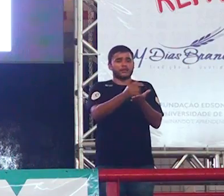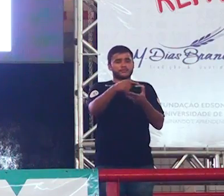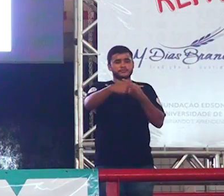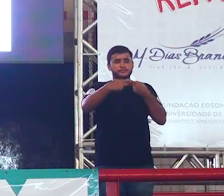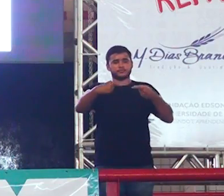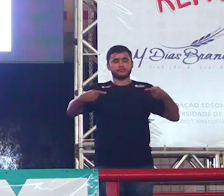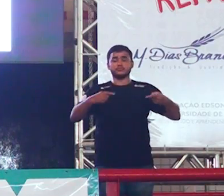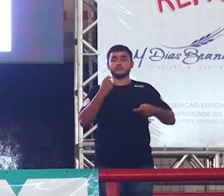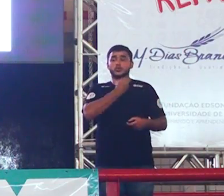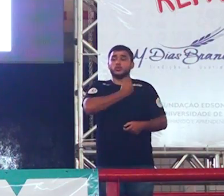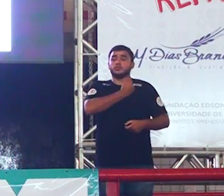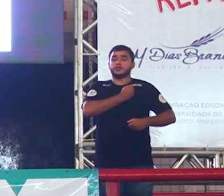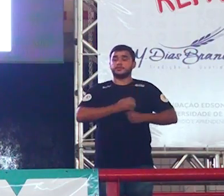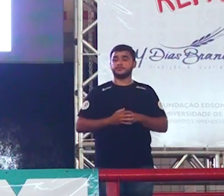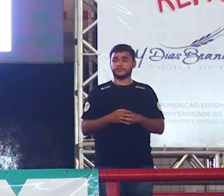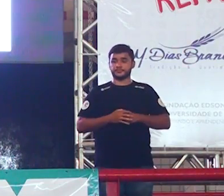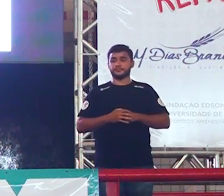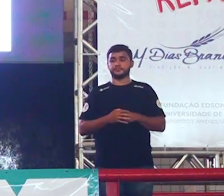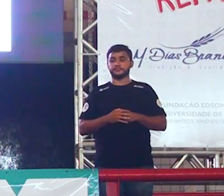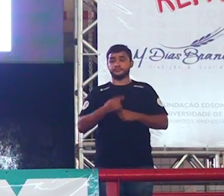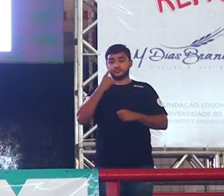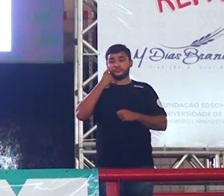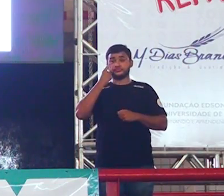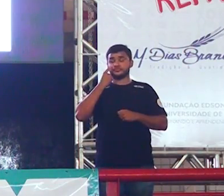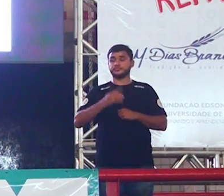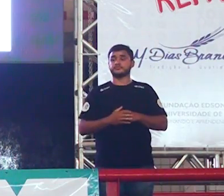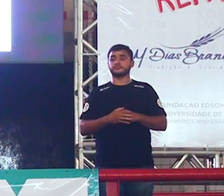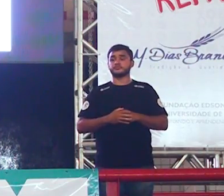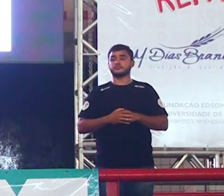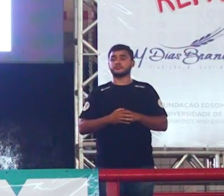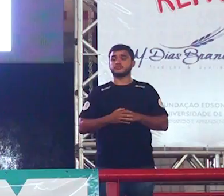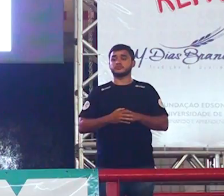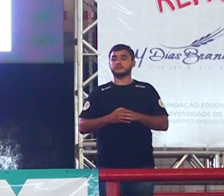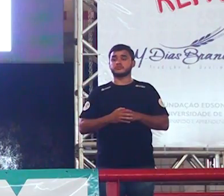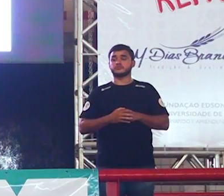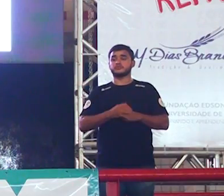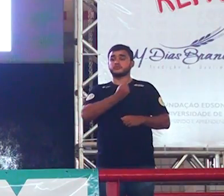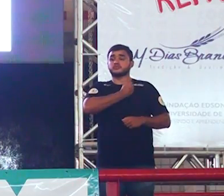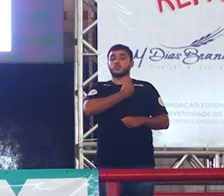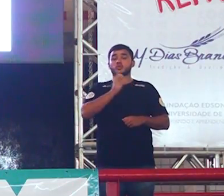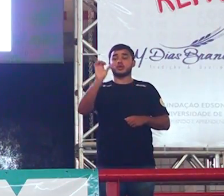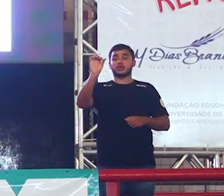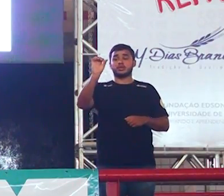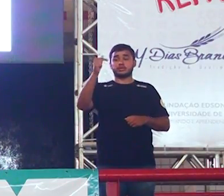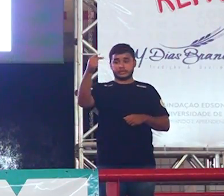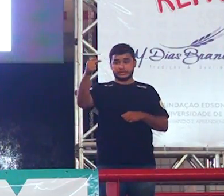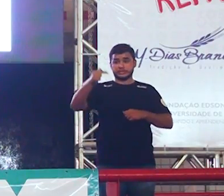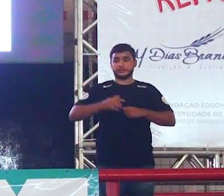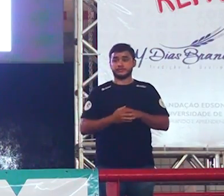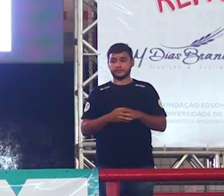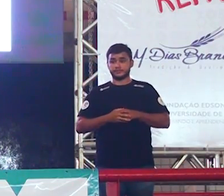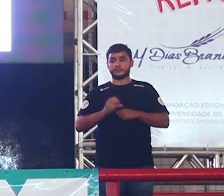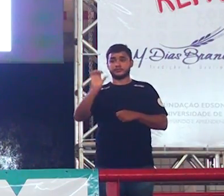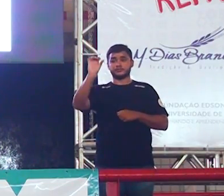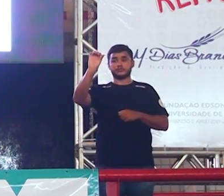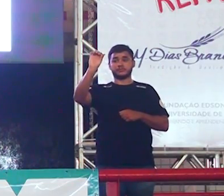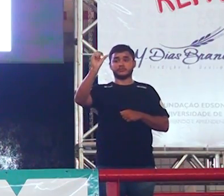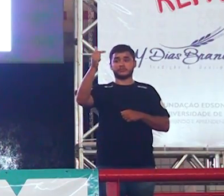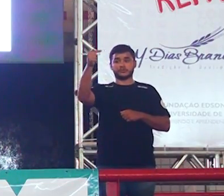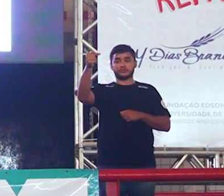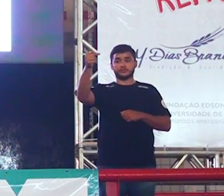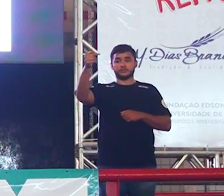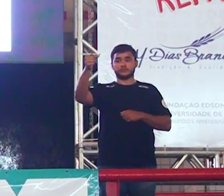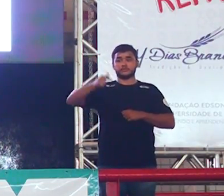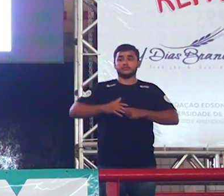até dizer qual a página para ser mais exato. É na página, deve ser a 67, quer ver? Se eu decorei bem esse